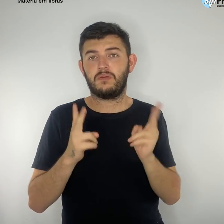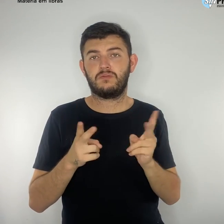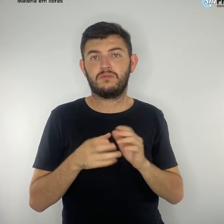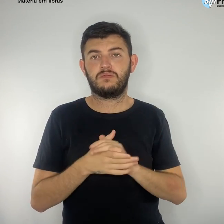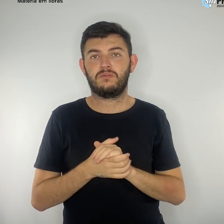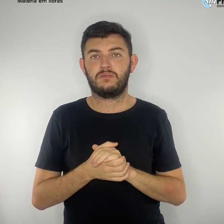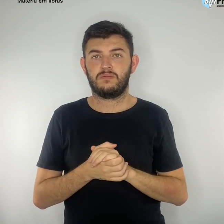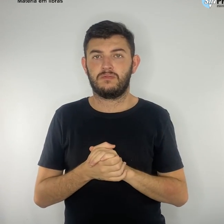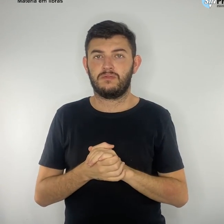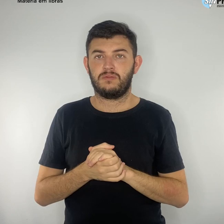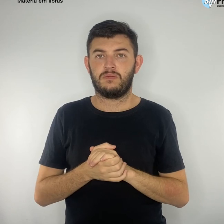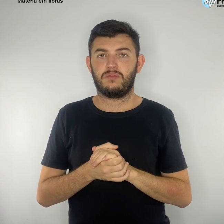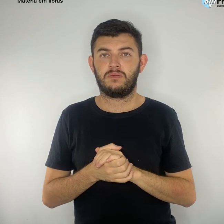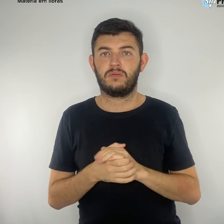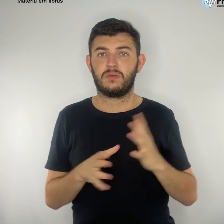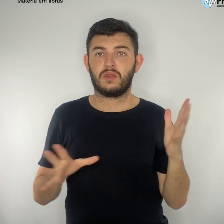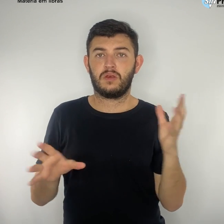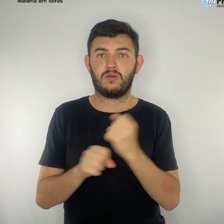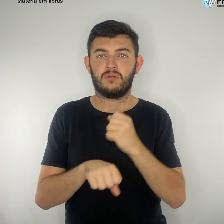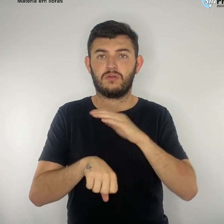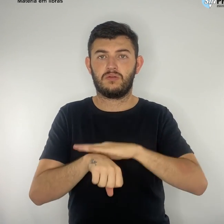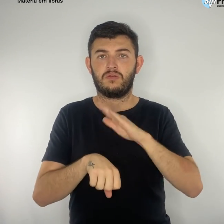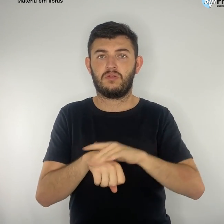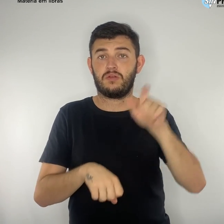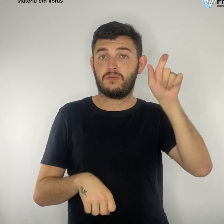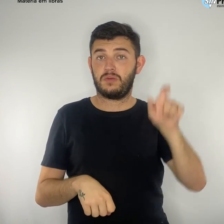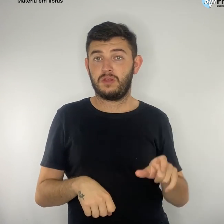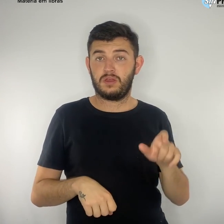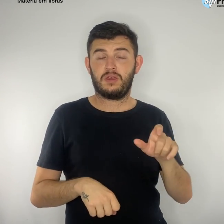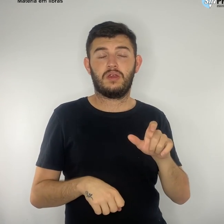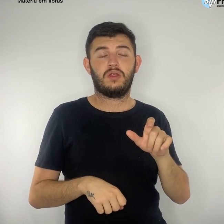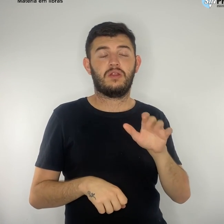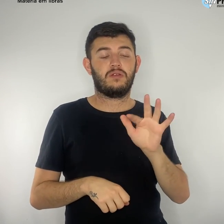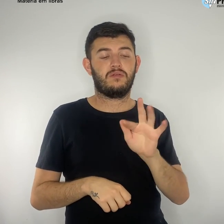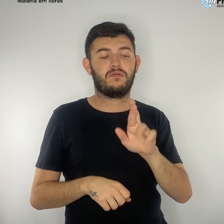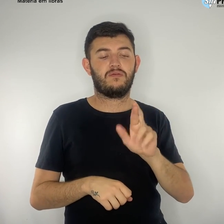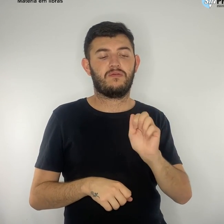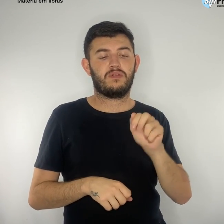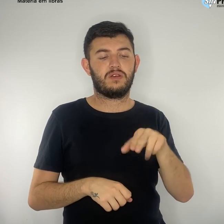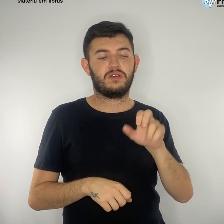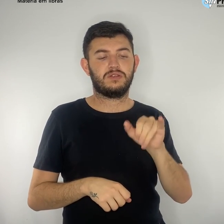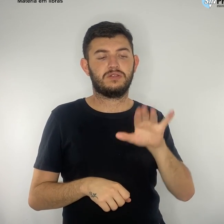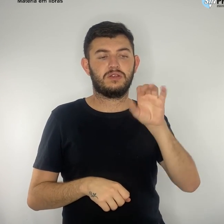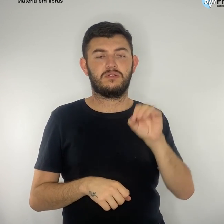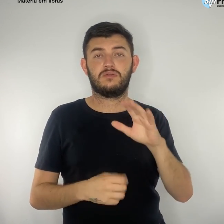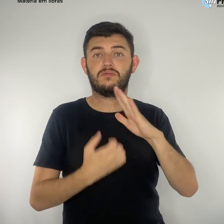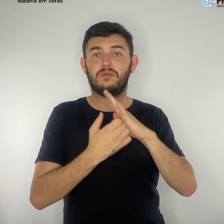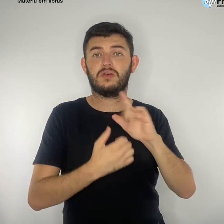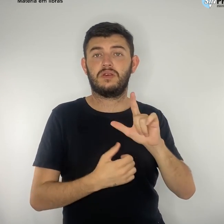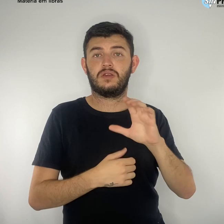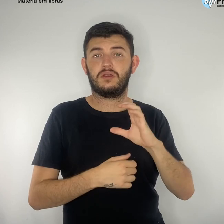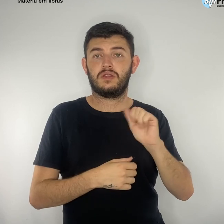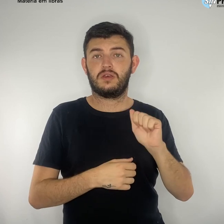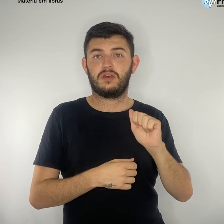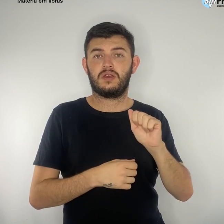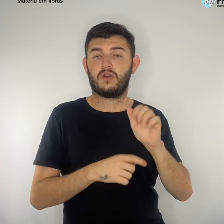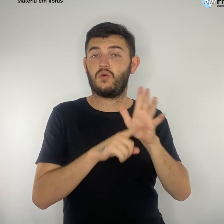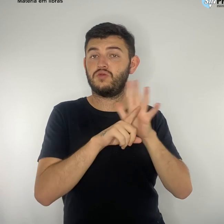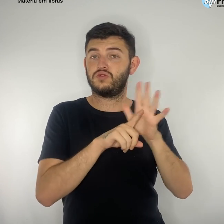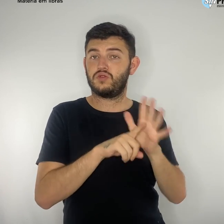As contas são do economista Francisco Faria, da LCA Consultoria. Ele explica que